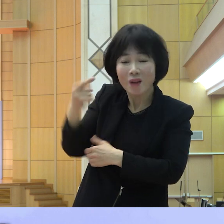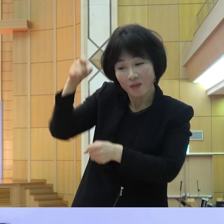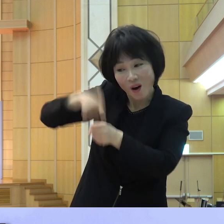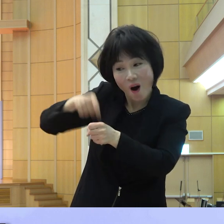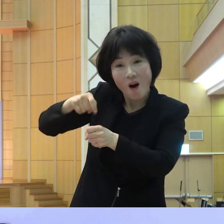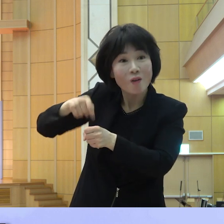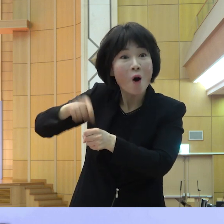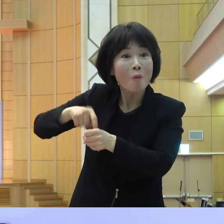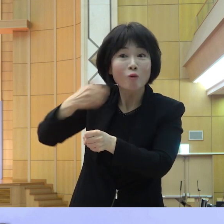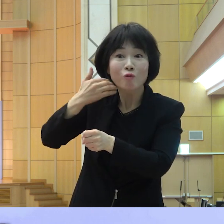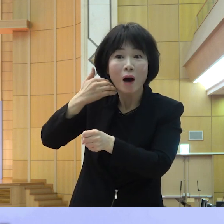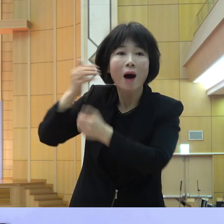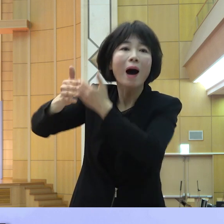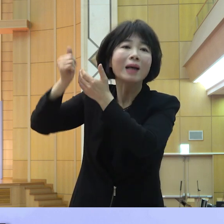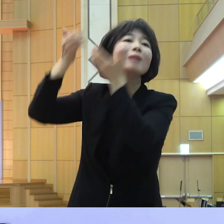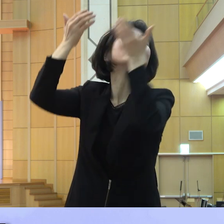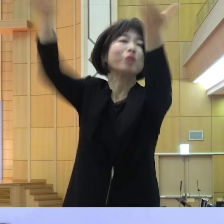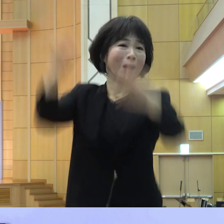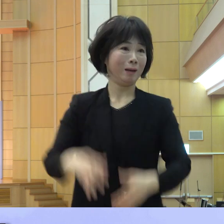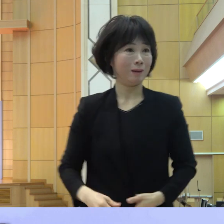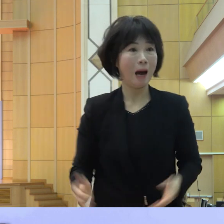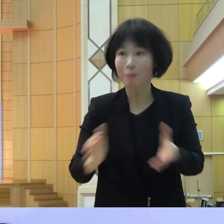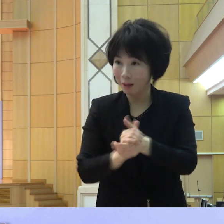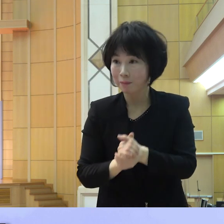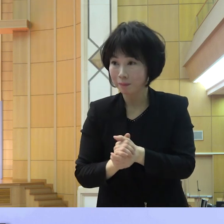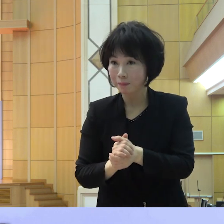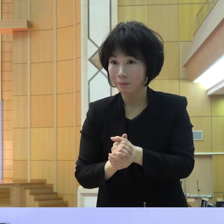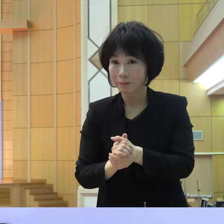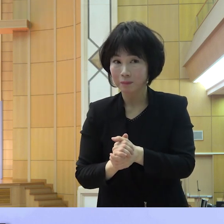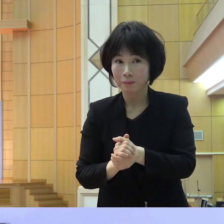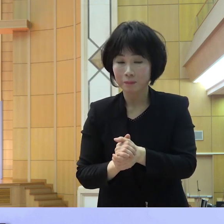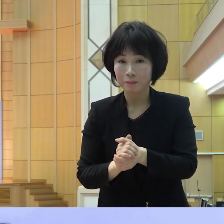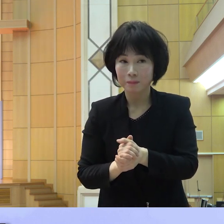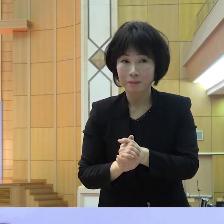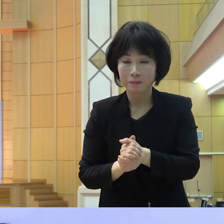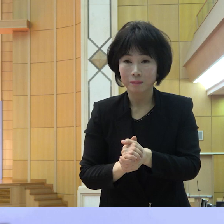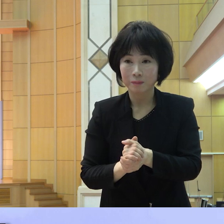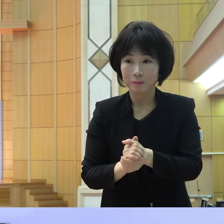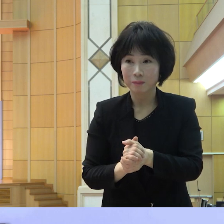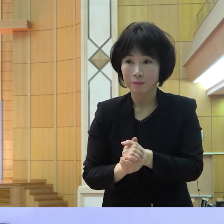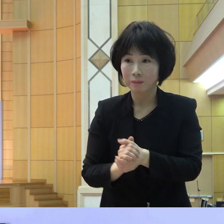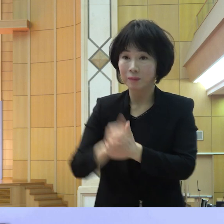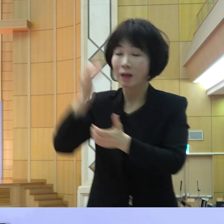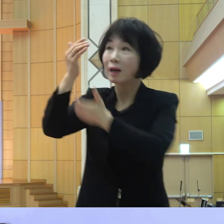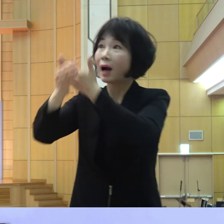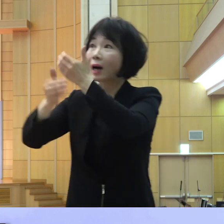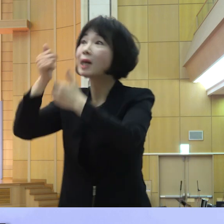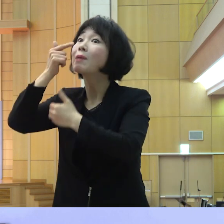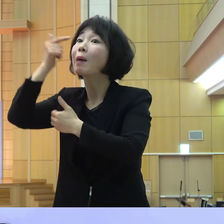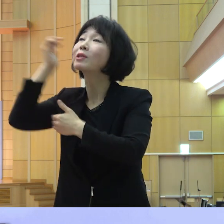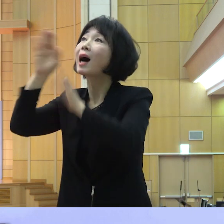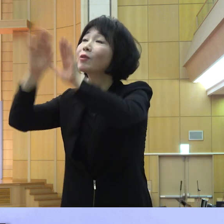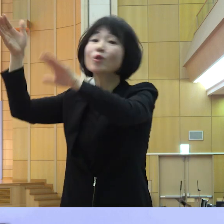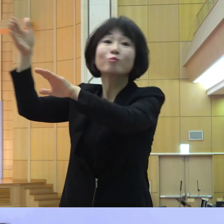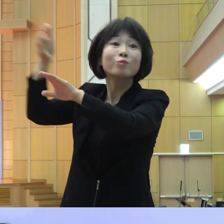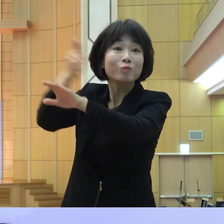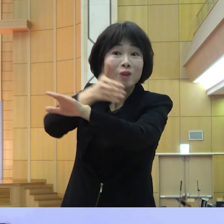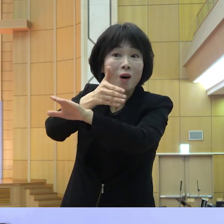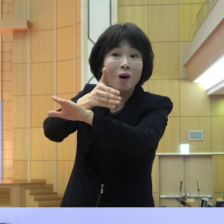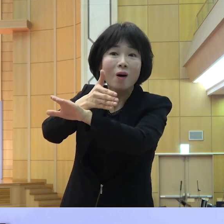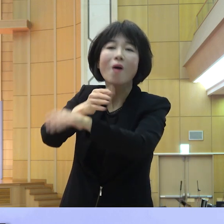아니야. 하나님이 준 거야. 오직 내 아버지가 하늘에서 내린 참떡. 모세가 줬단